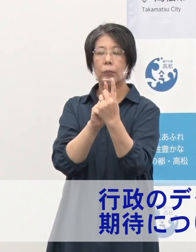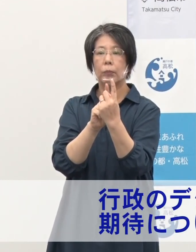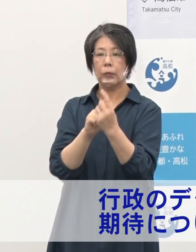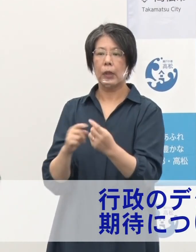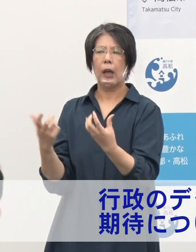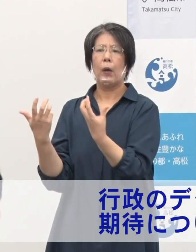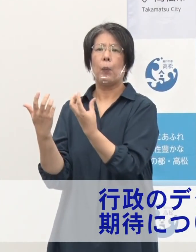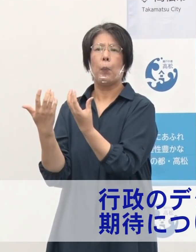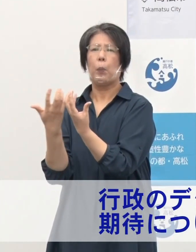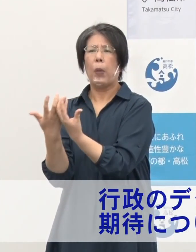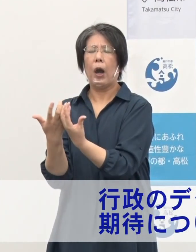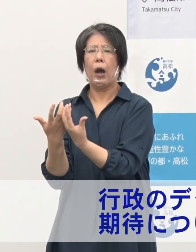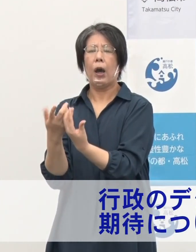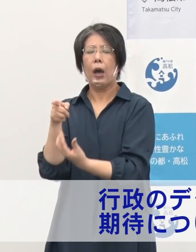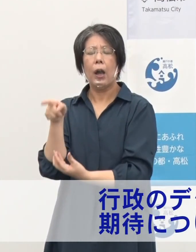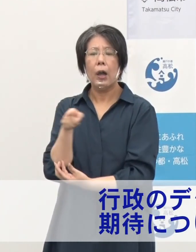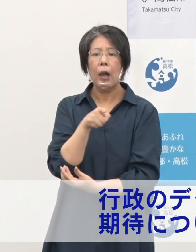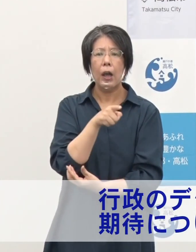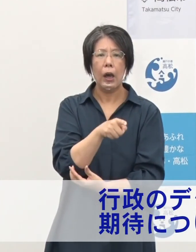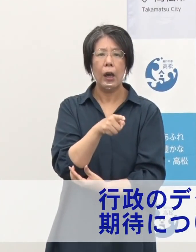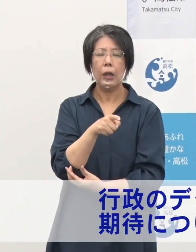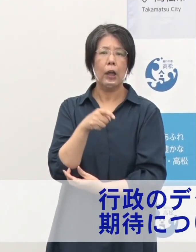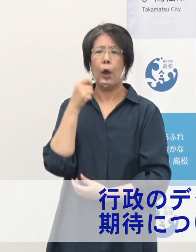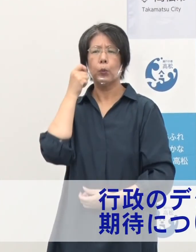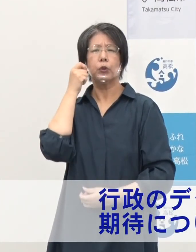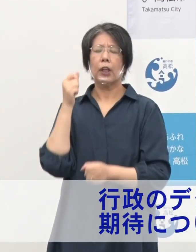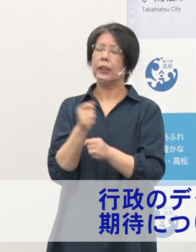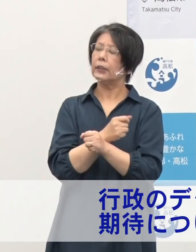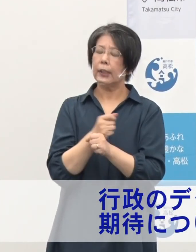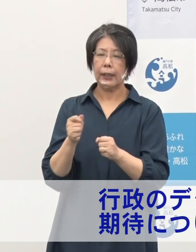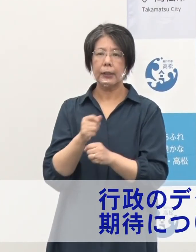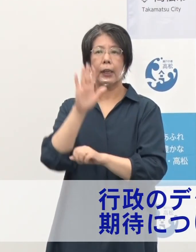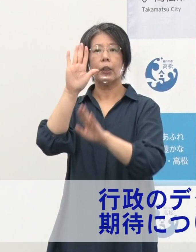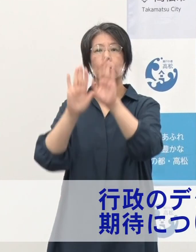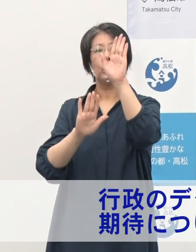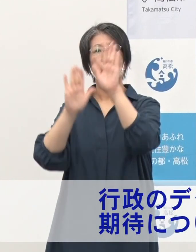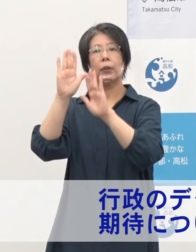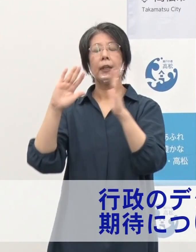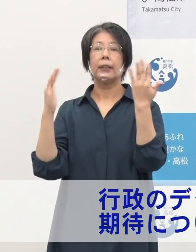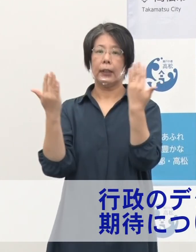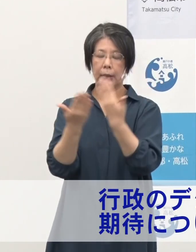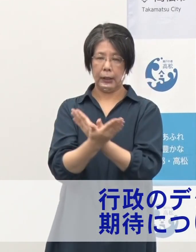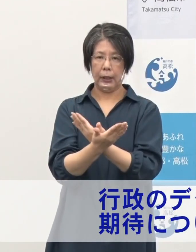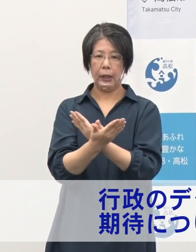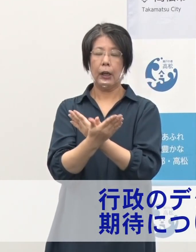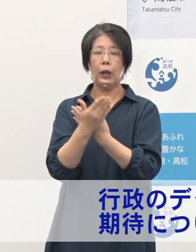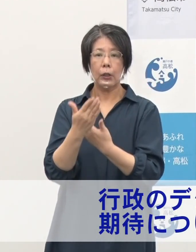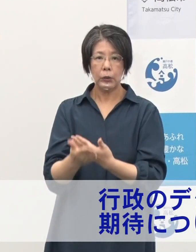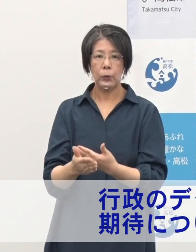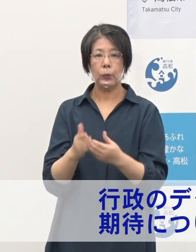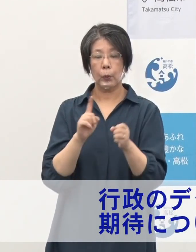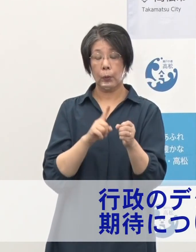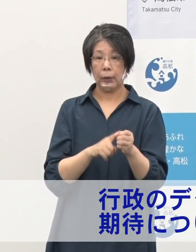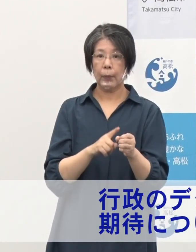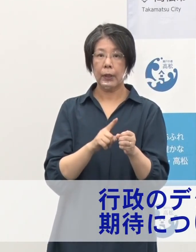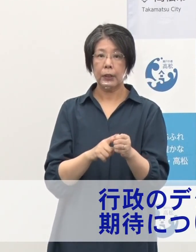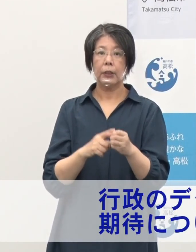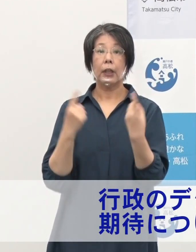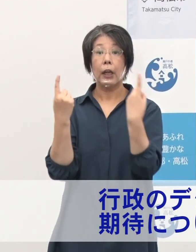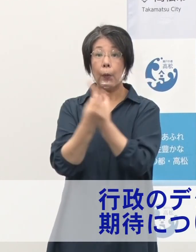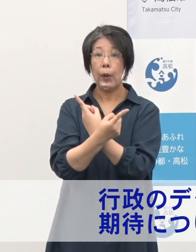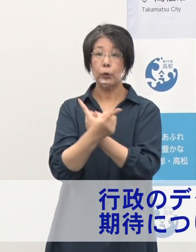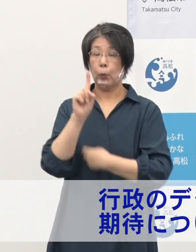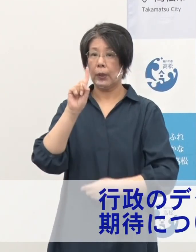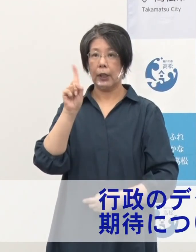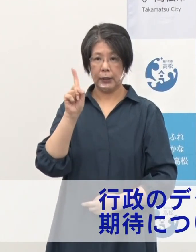寄り集まることそういうものができなくなったということでその辺のじゃあどどういうそれに代わるものとし